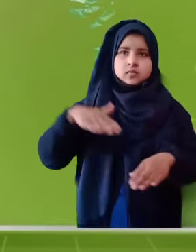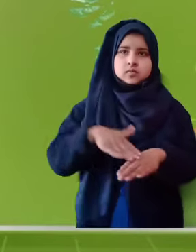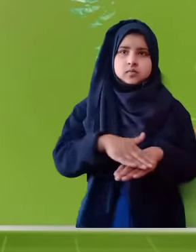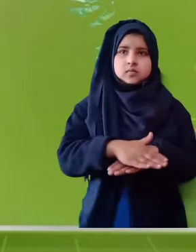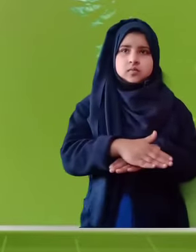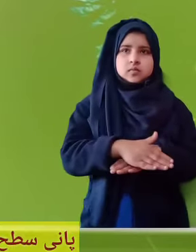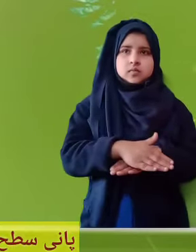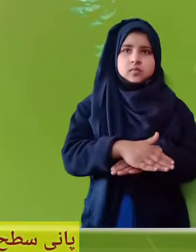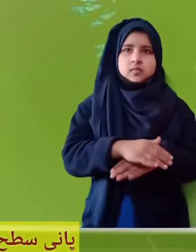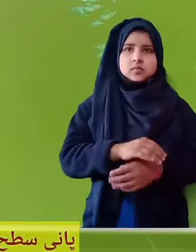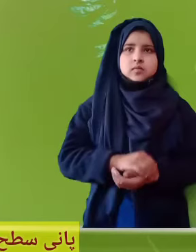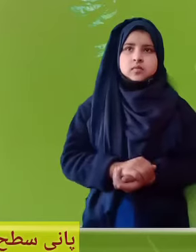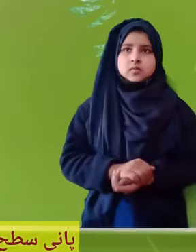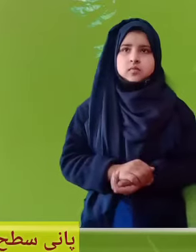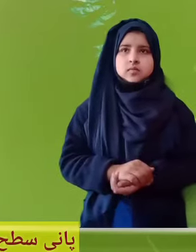सतह,